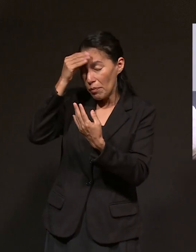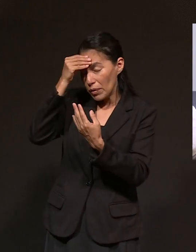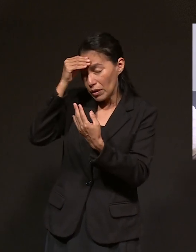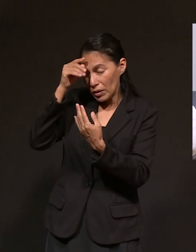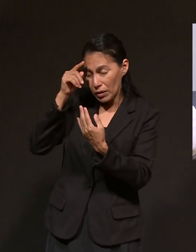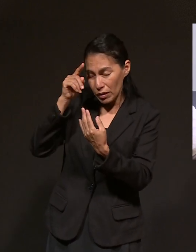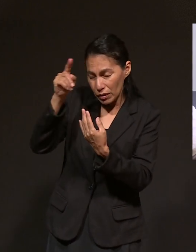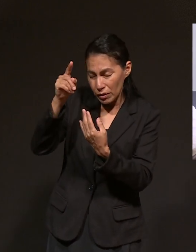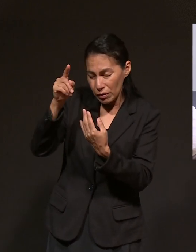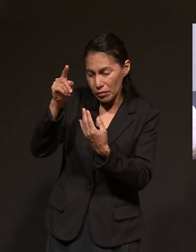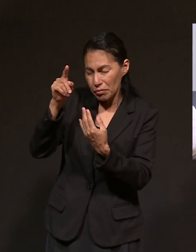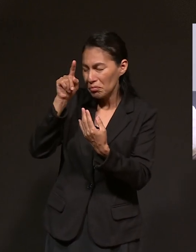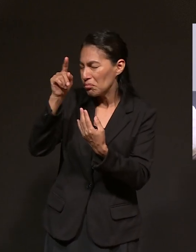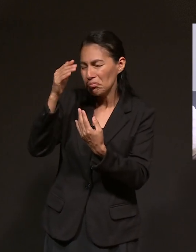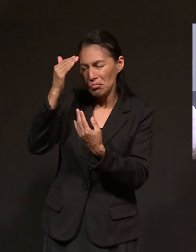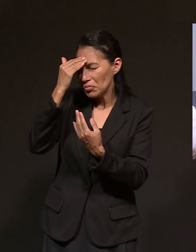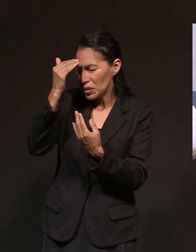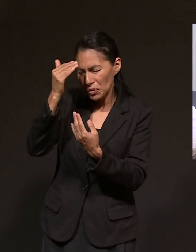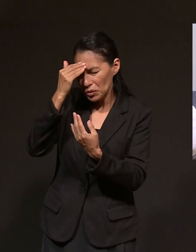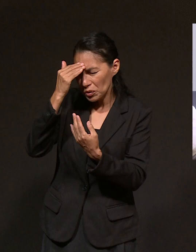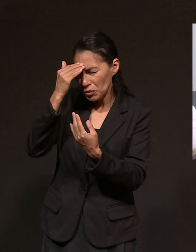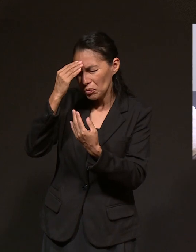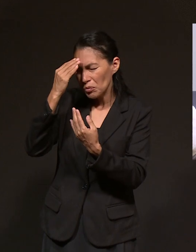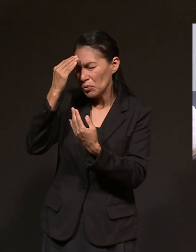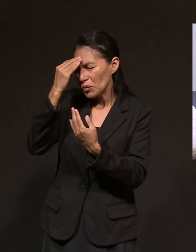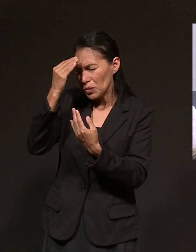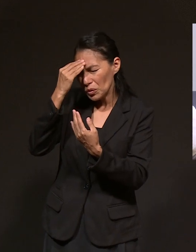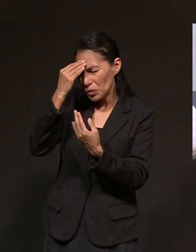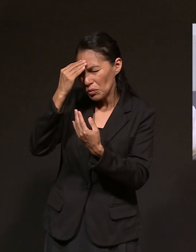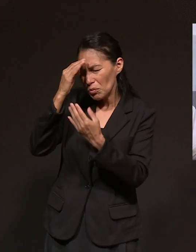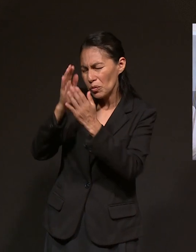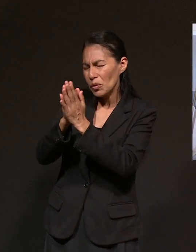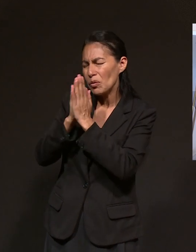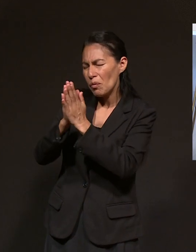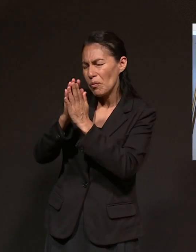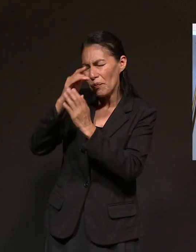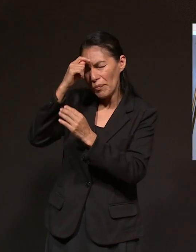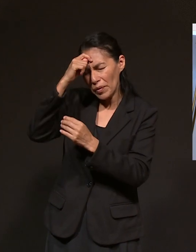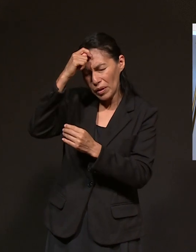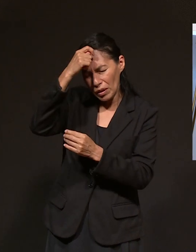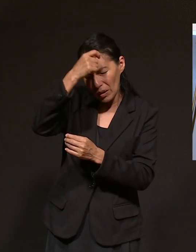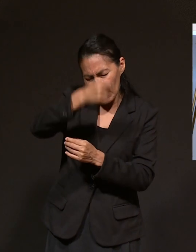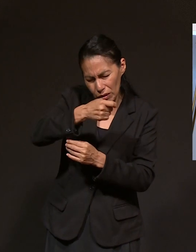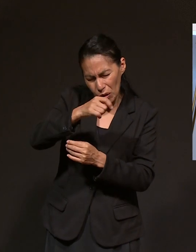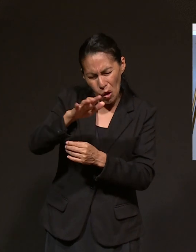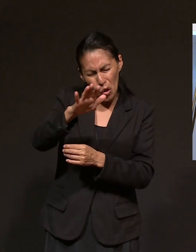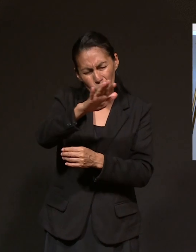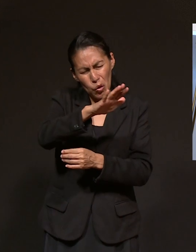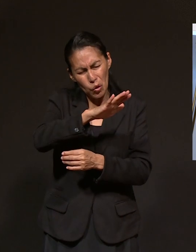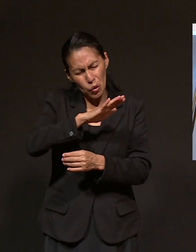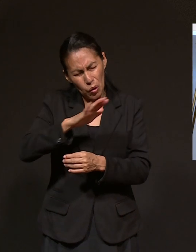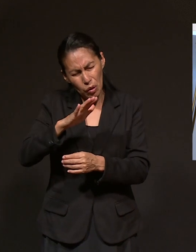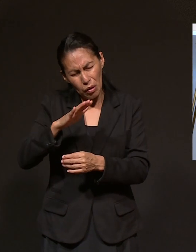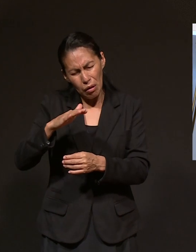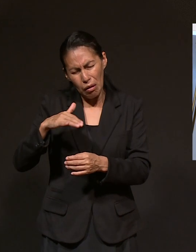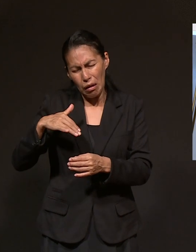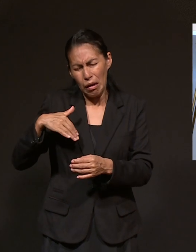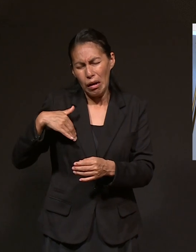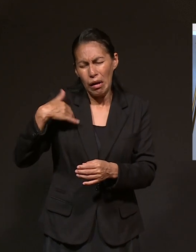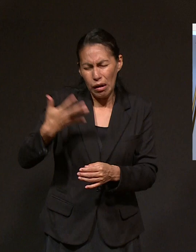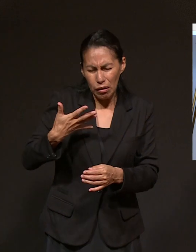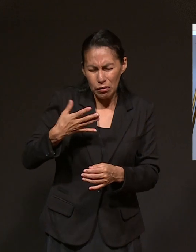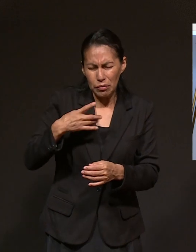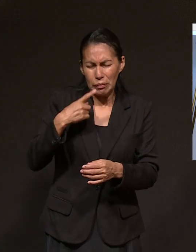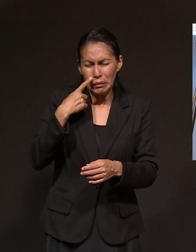Que necesitan Escuchar Sobre ti Señor Obra De manera milagrosa Para que todos